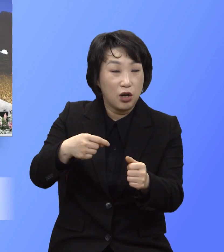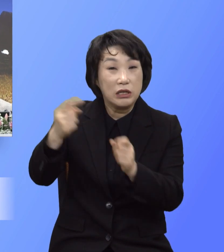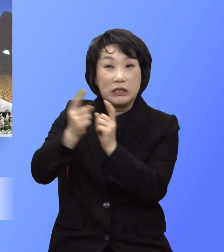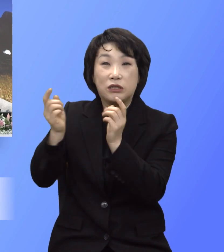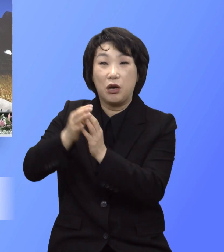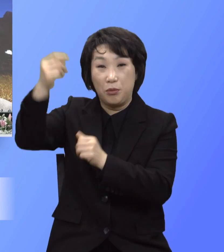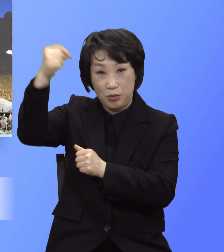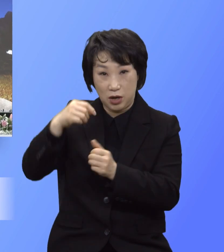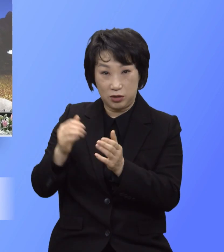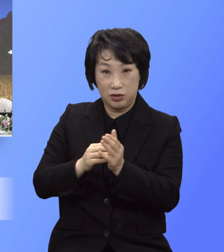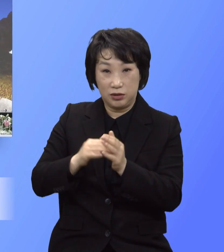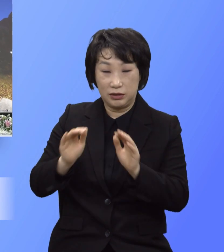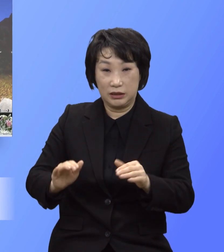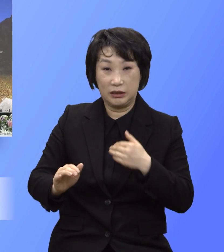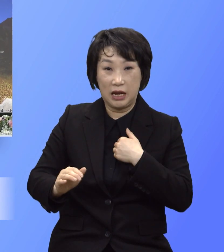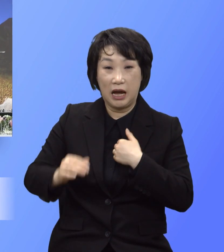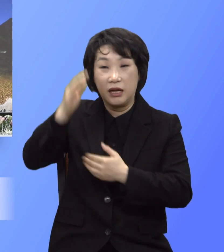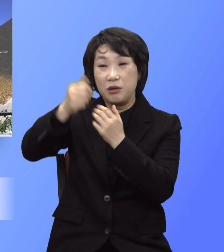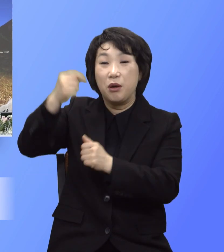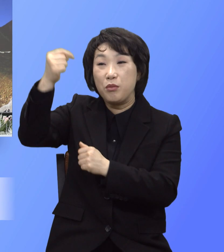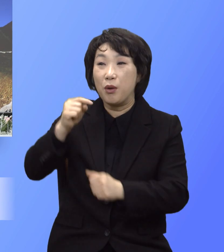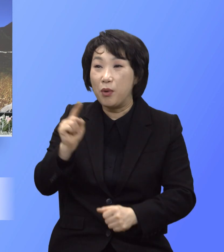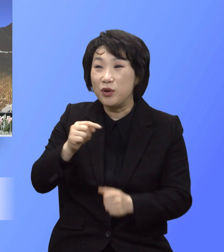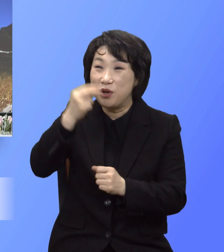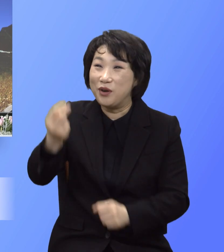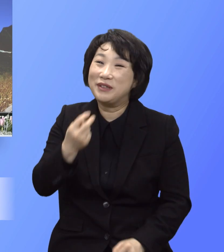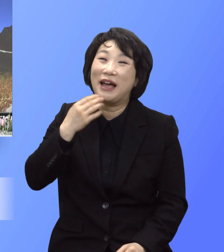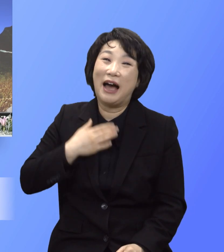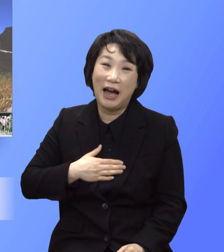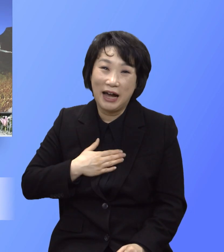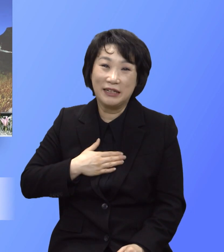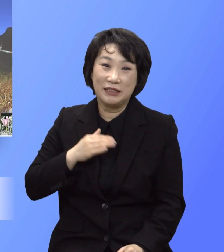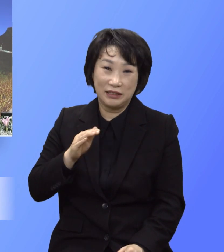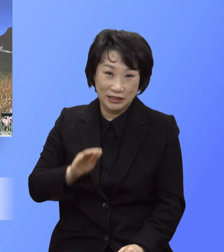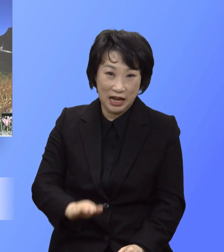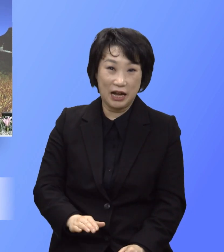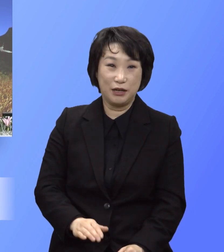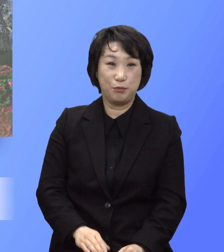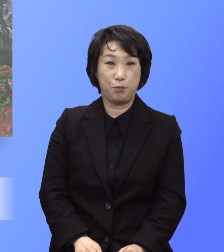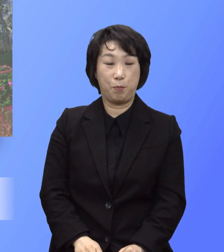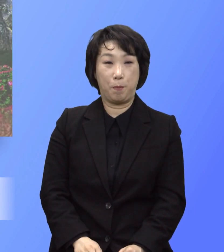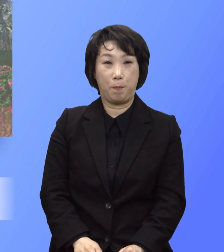명령하여 주셨으니 나는 그의 명령이 영생인 줄 아노라.